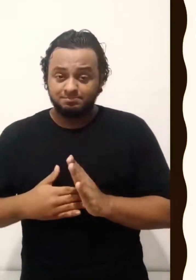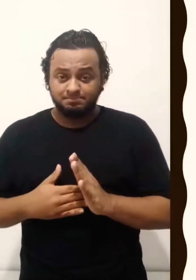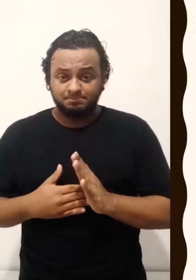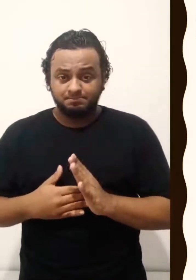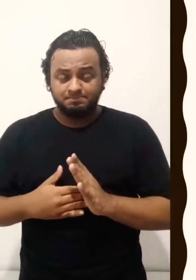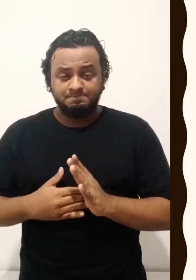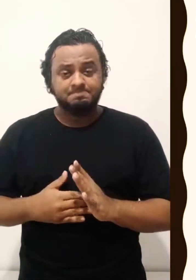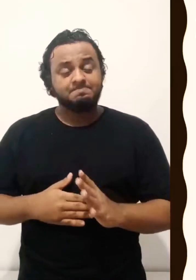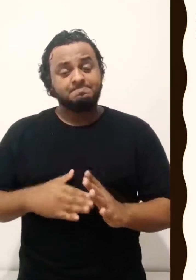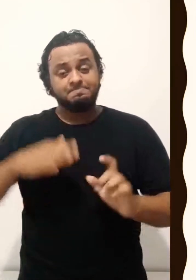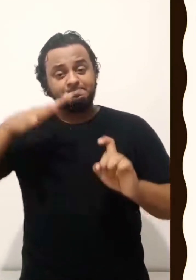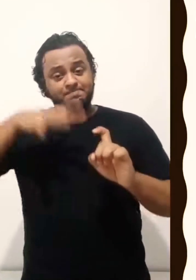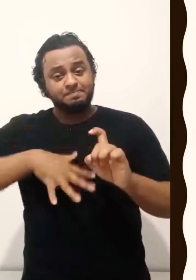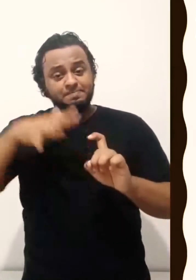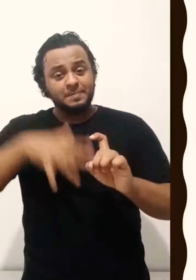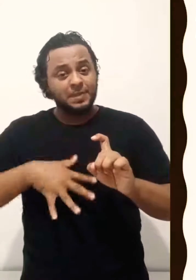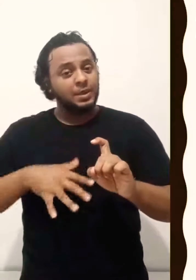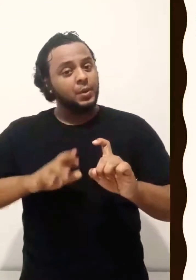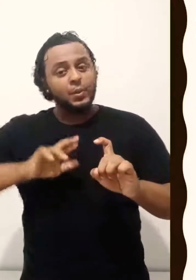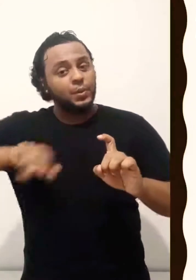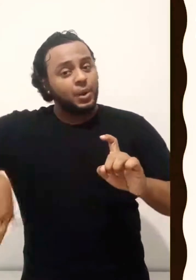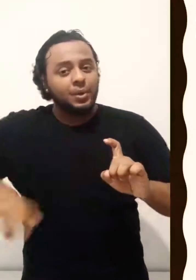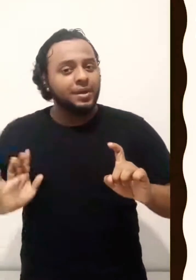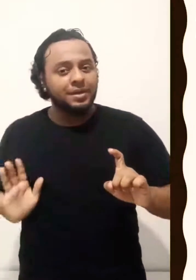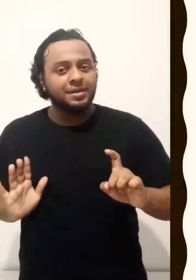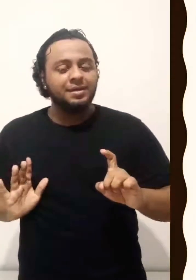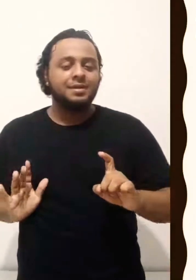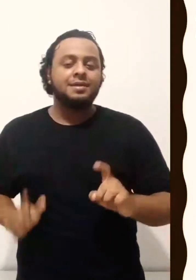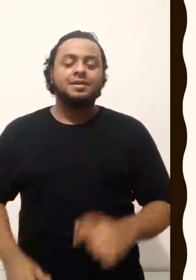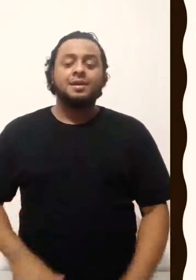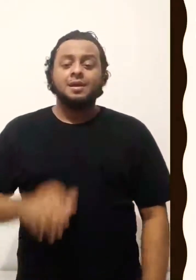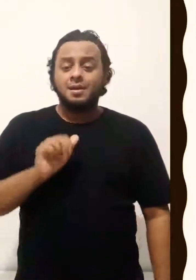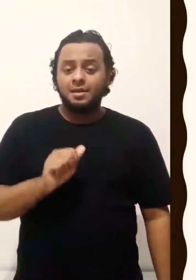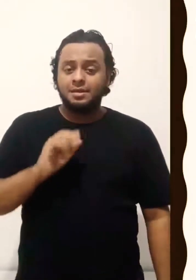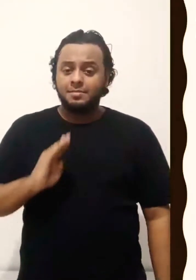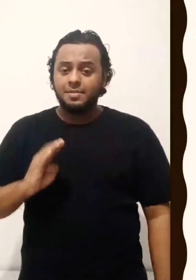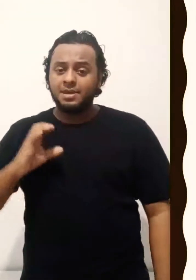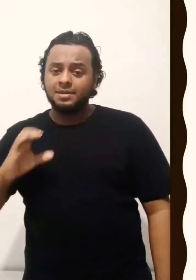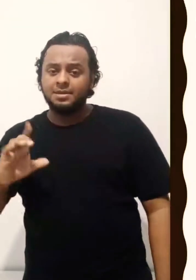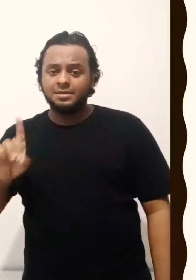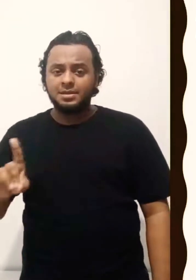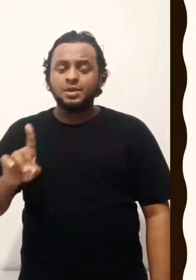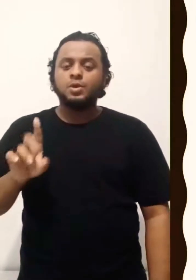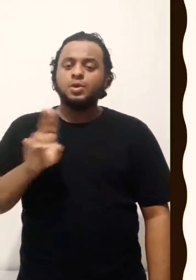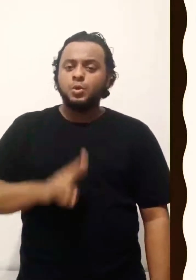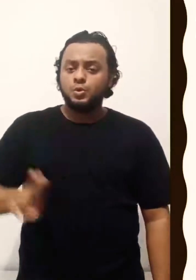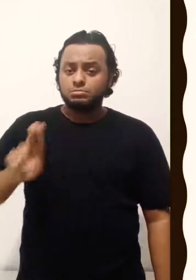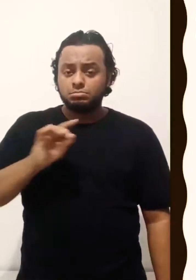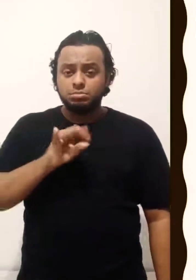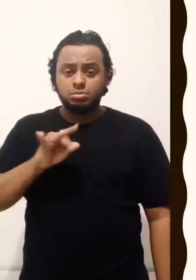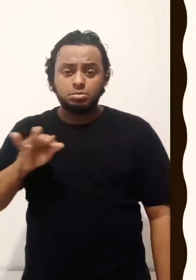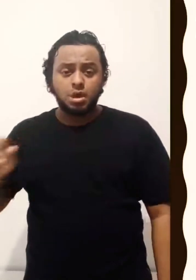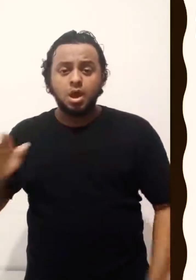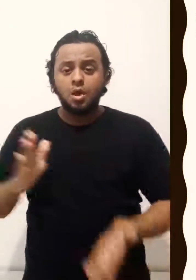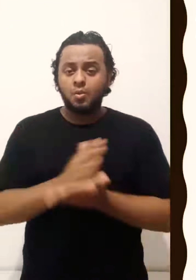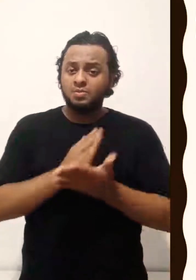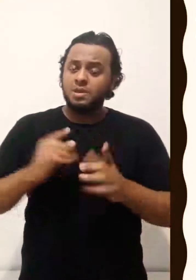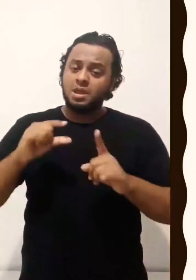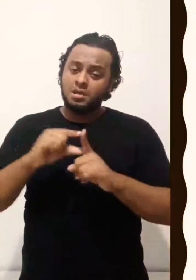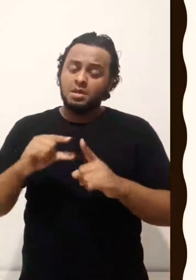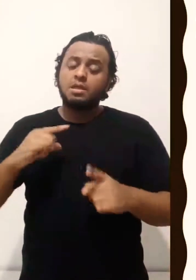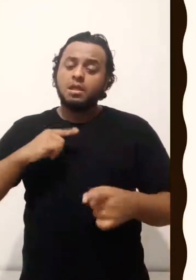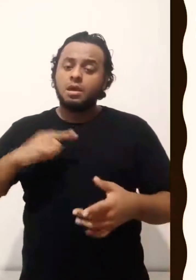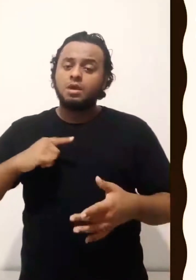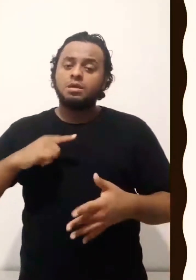tudo, isso é um mito, de forma nenhuma. O alfabeto manual ele é utilizado para soletrar palavras e é um